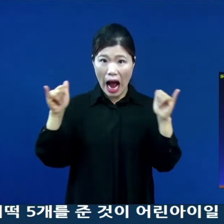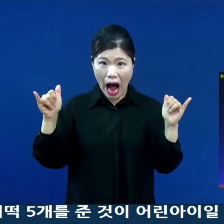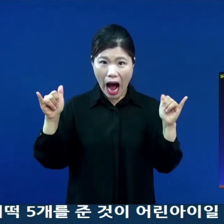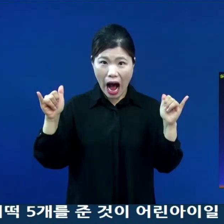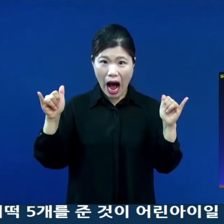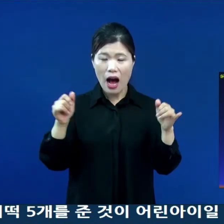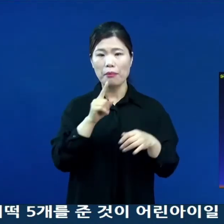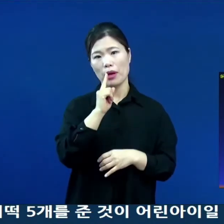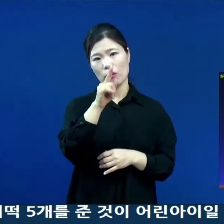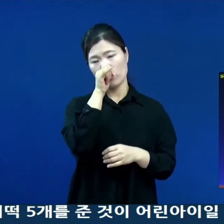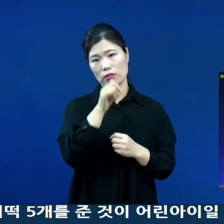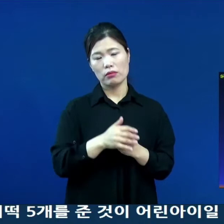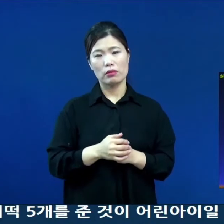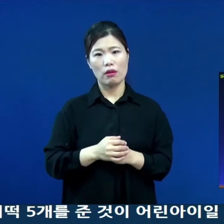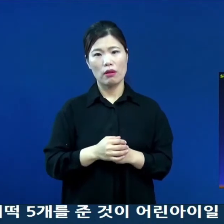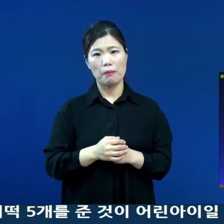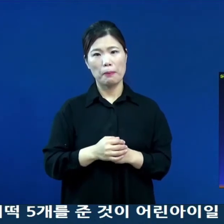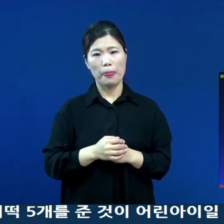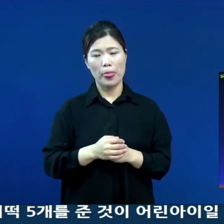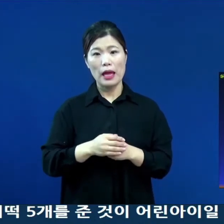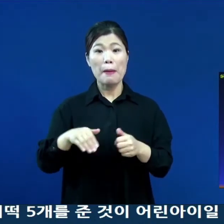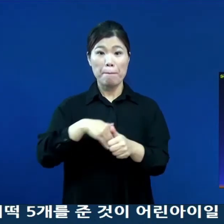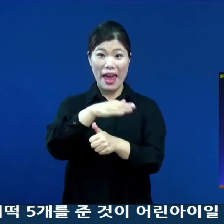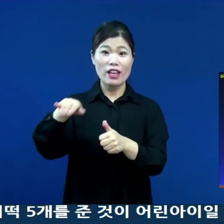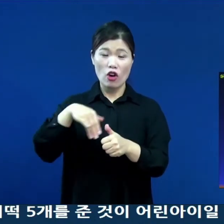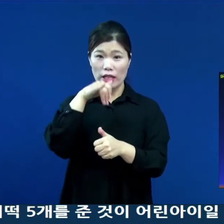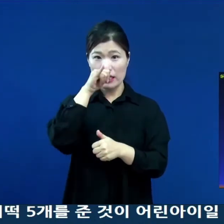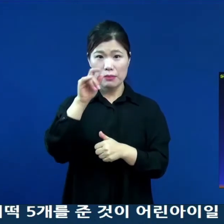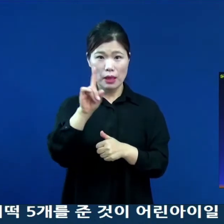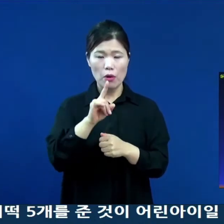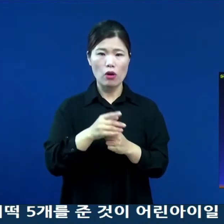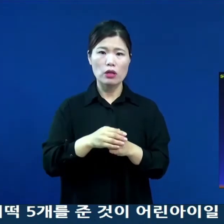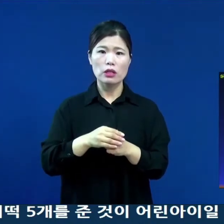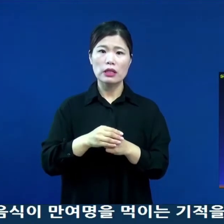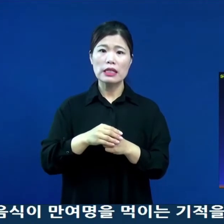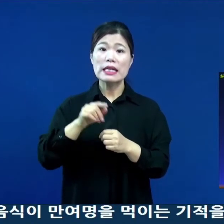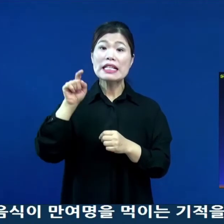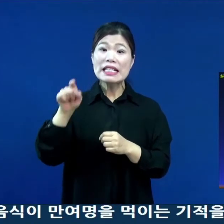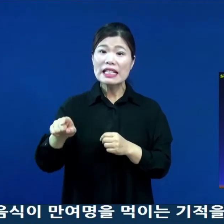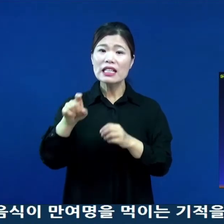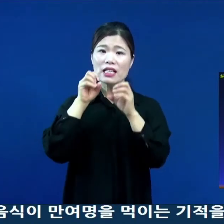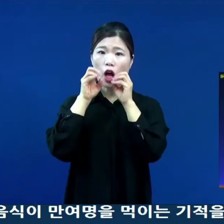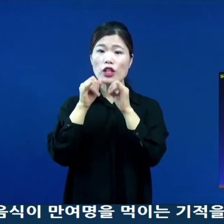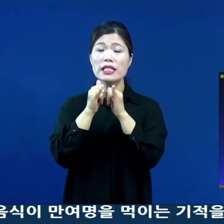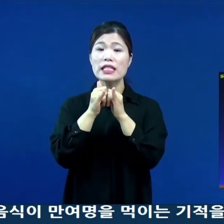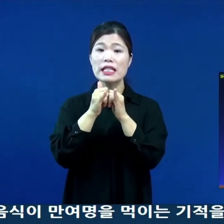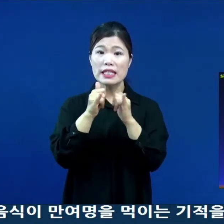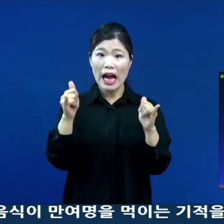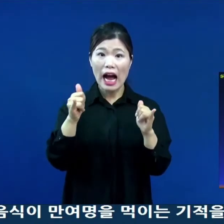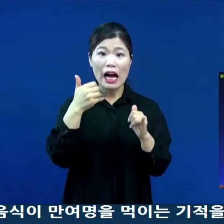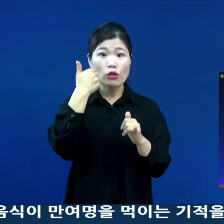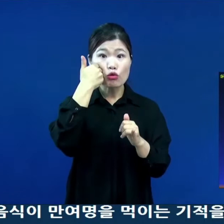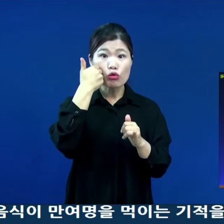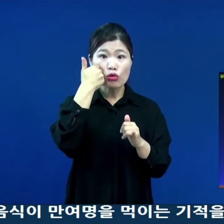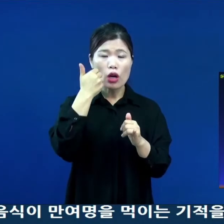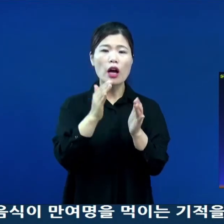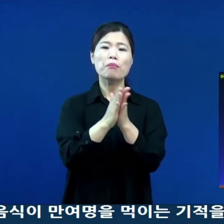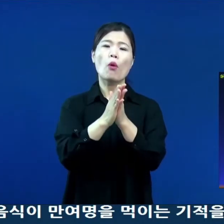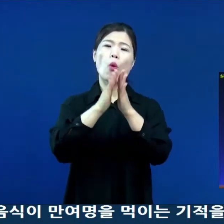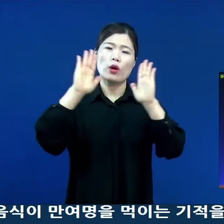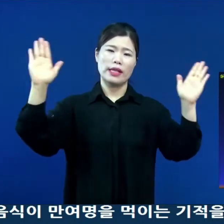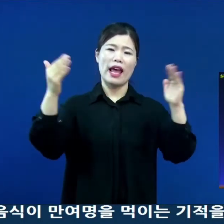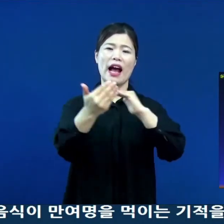선지자라고 평가하는 겁니다. 배경이 있습니다. 여기서 그 선지자는 누구냐면 모세가